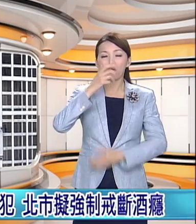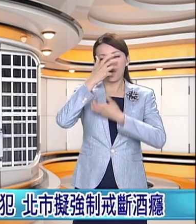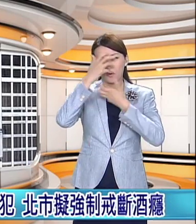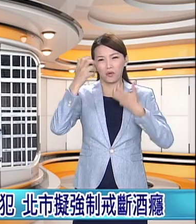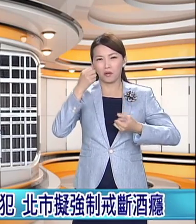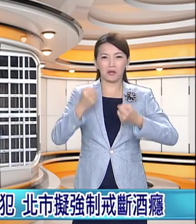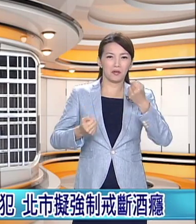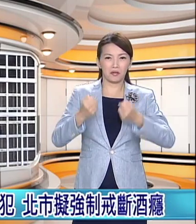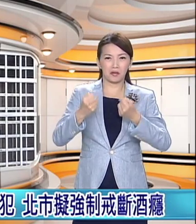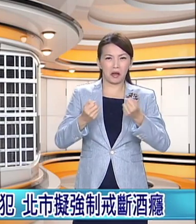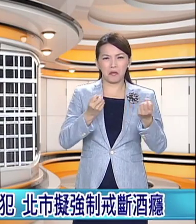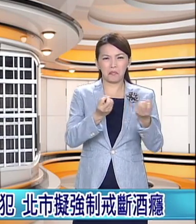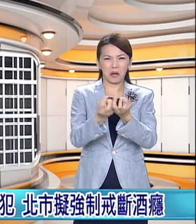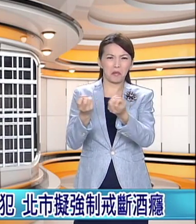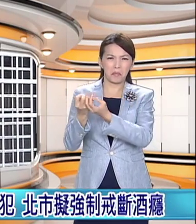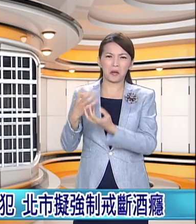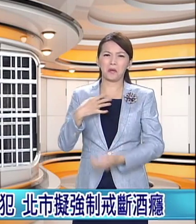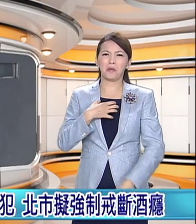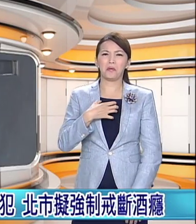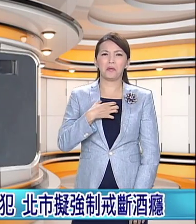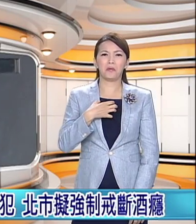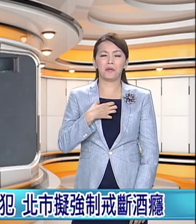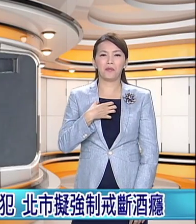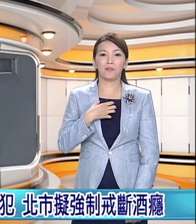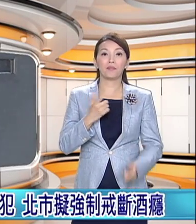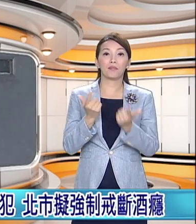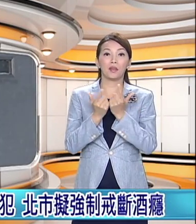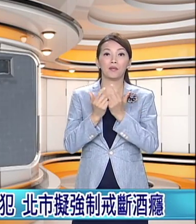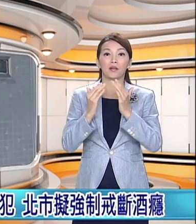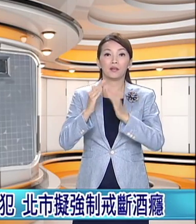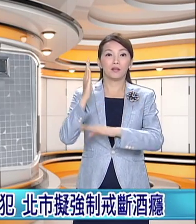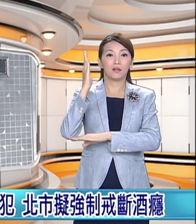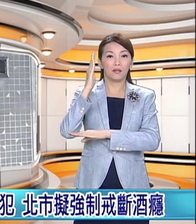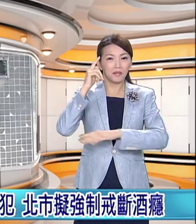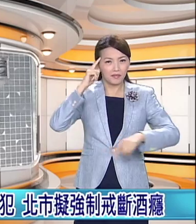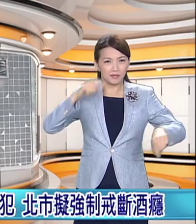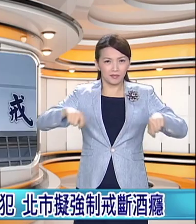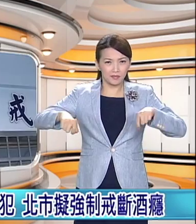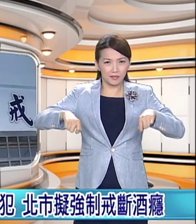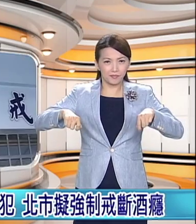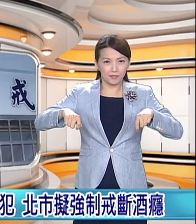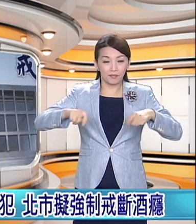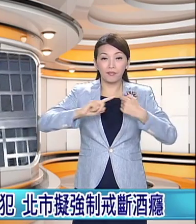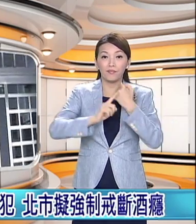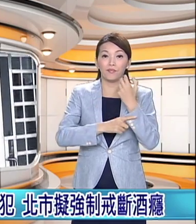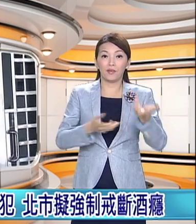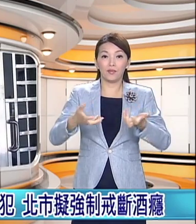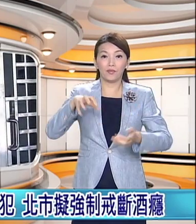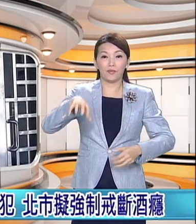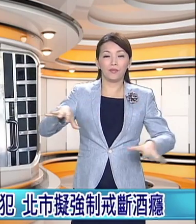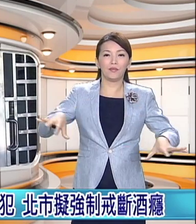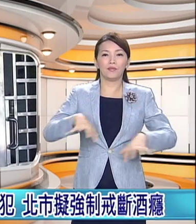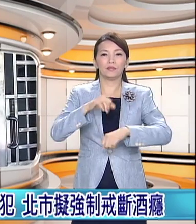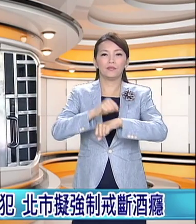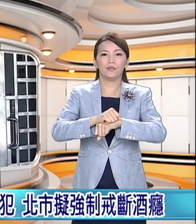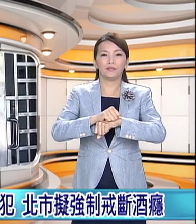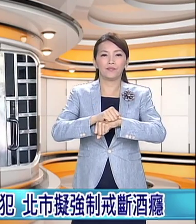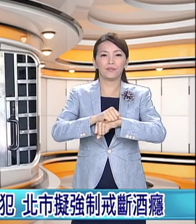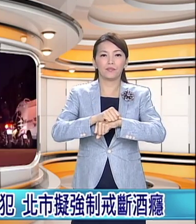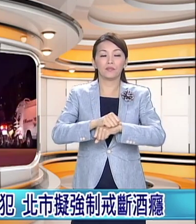酒驾所衍生的社会问题越来越多，台北市政府目前研议要和法务部合作，将